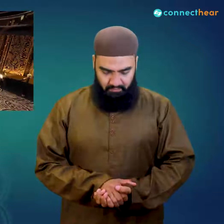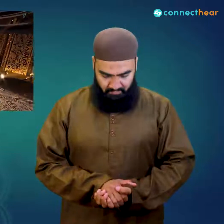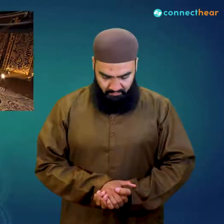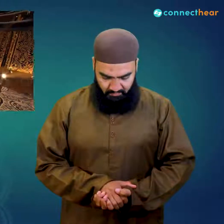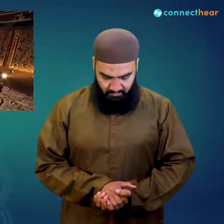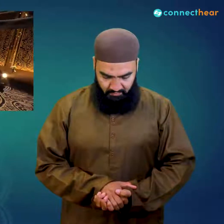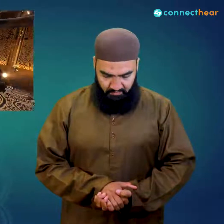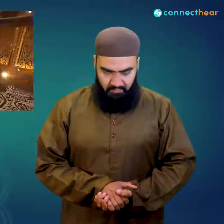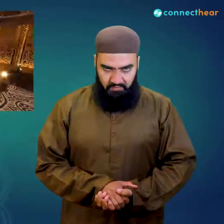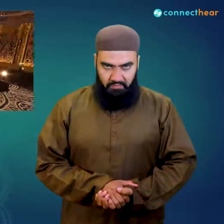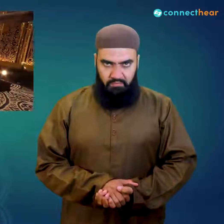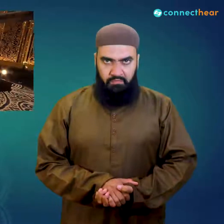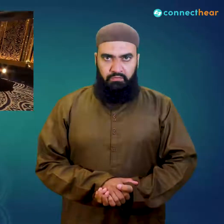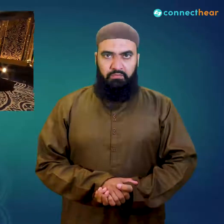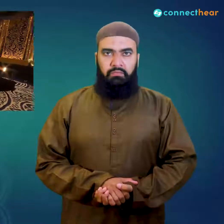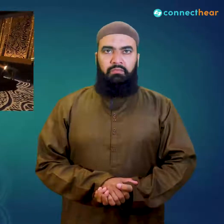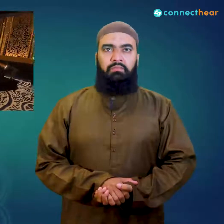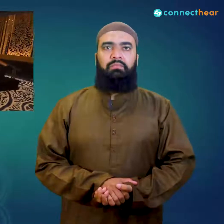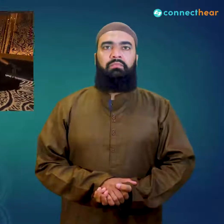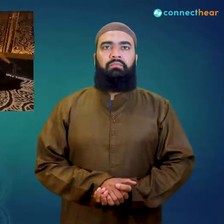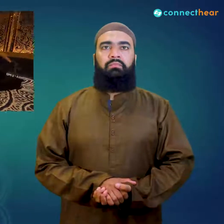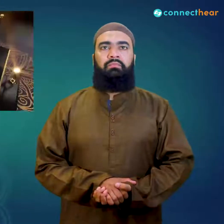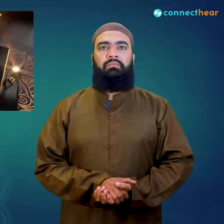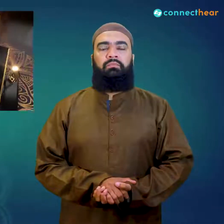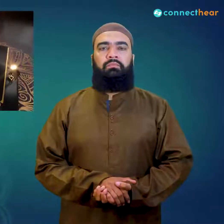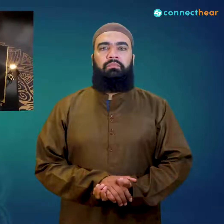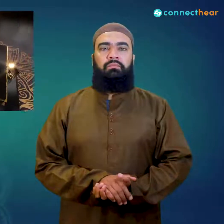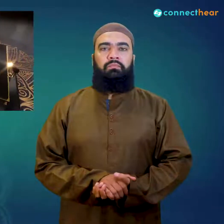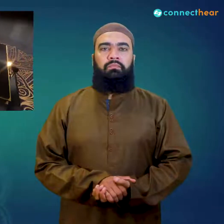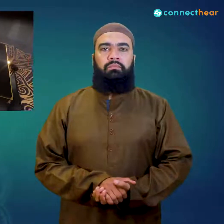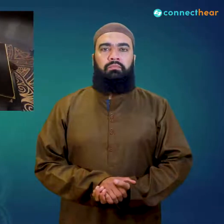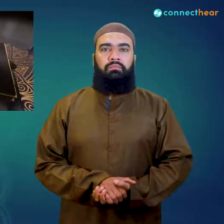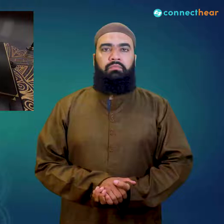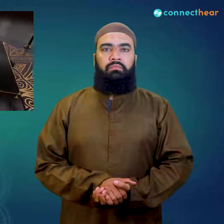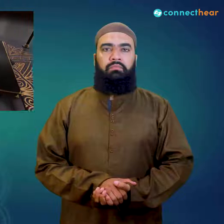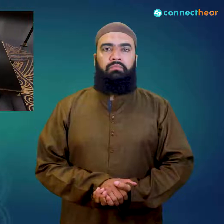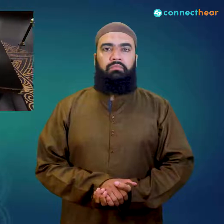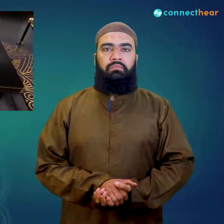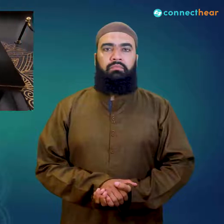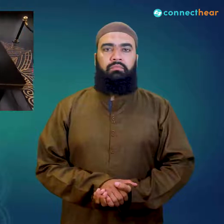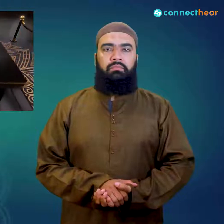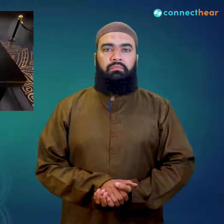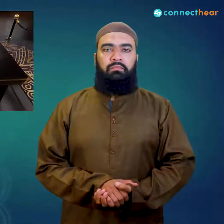القرآن ام على قلوب